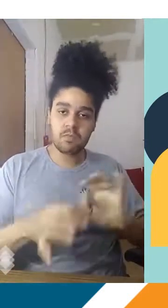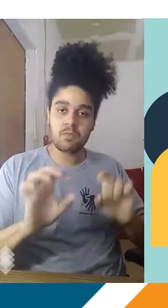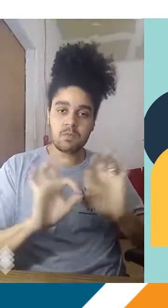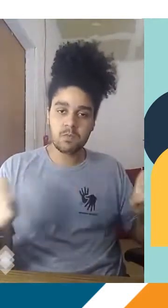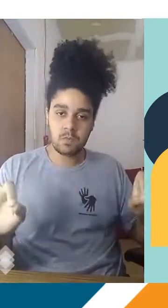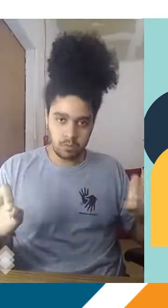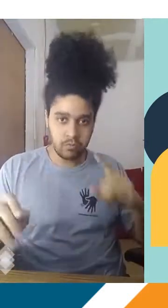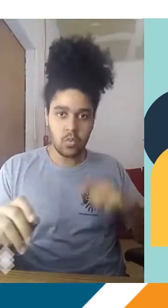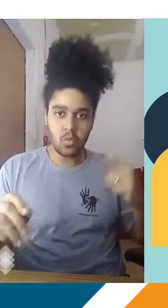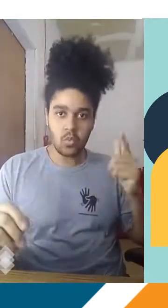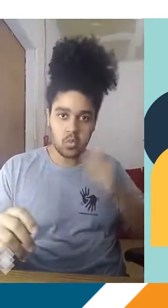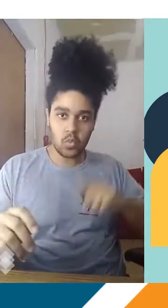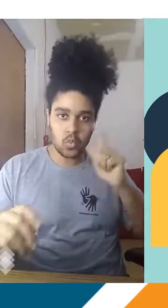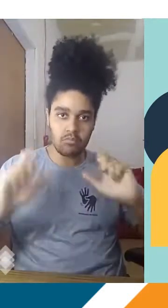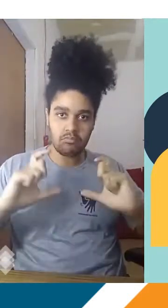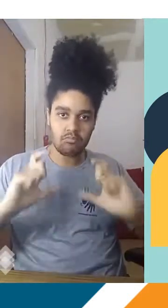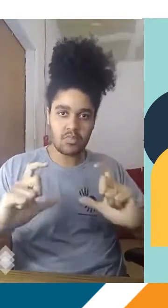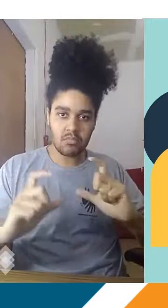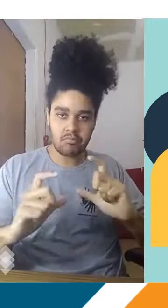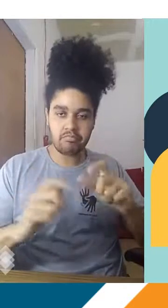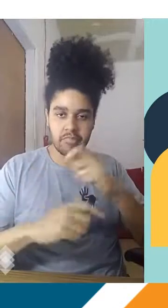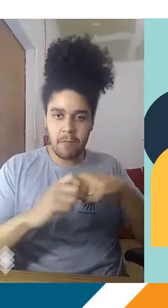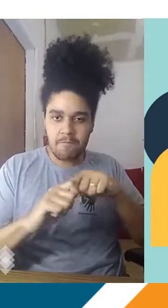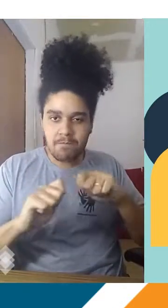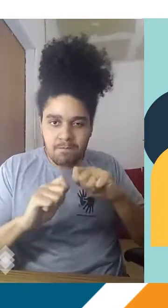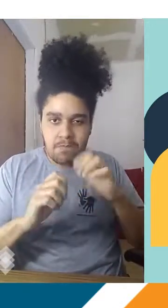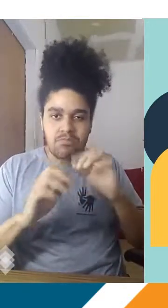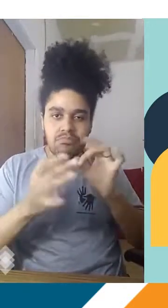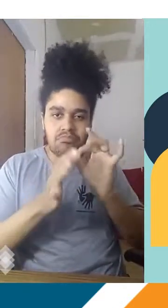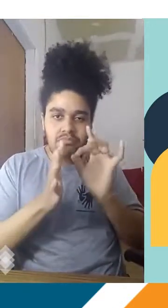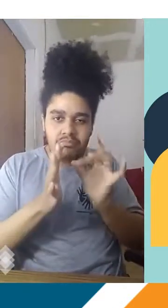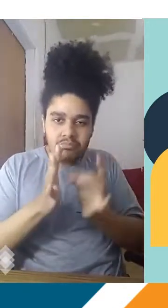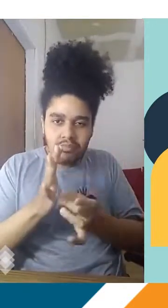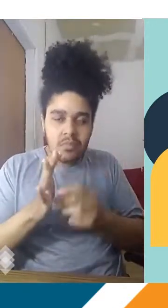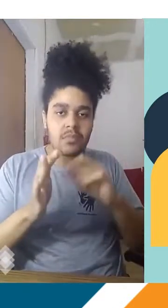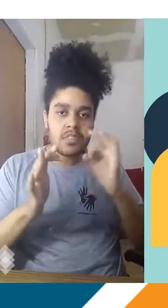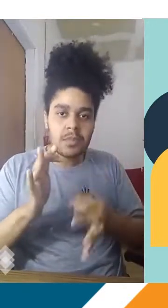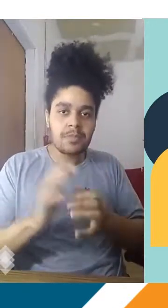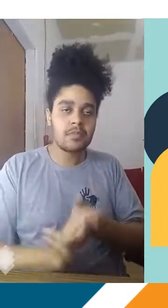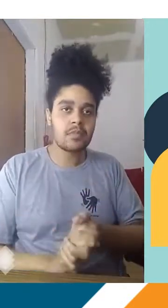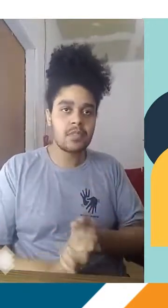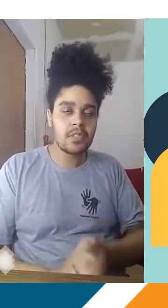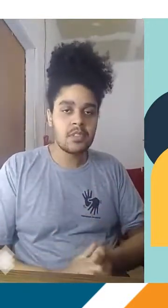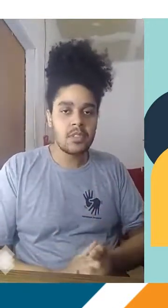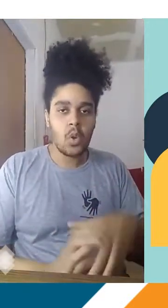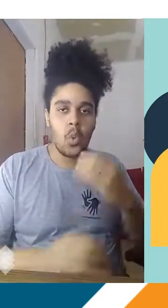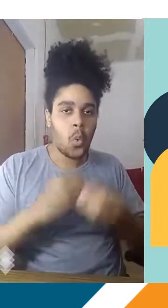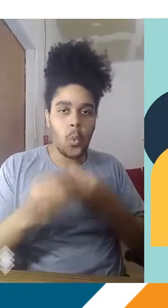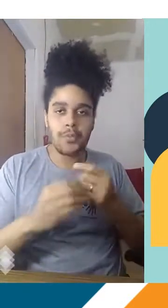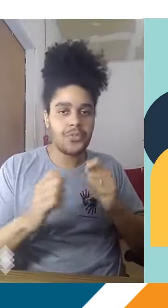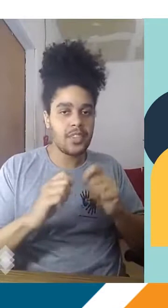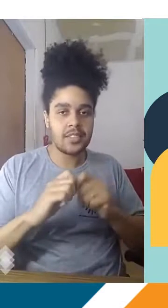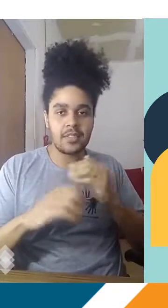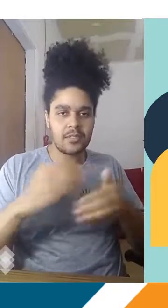semânticas importantes como essa que a gente vai conseguir fechar um parágrafo de maneira bem amarradinha e funcionando corretamente. Isso é um exemplo de como a